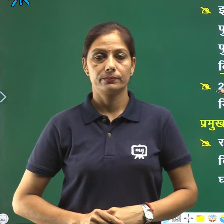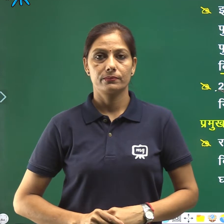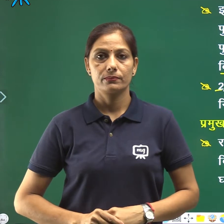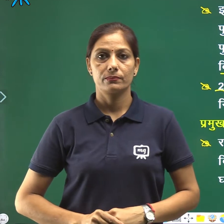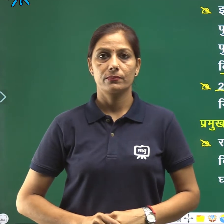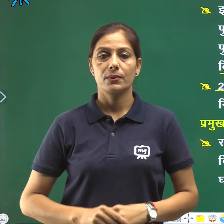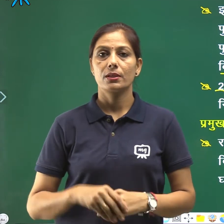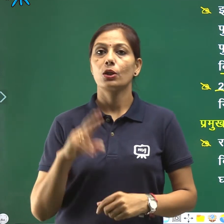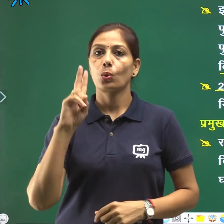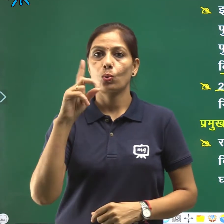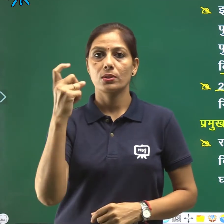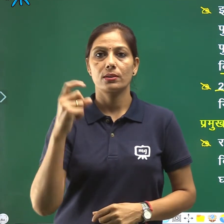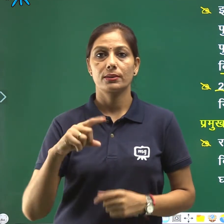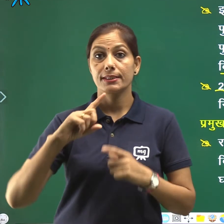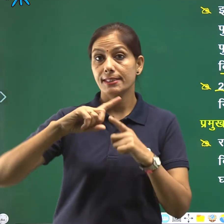27 जनवरी